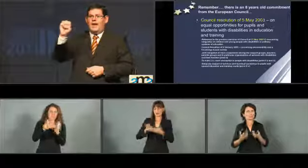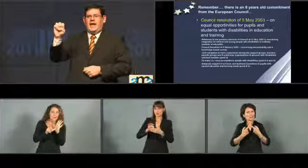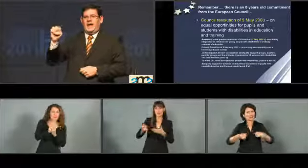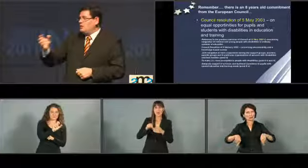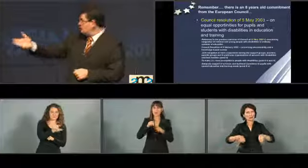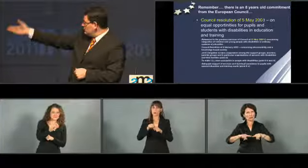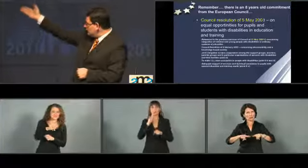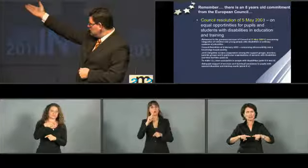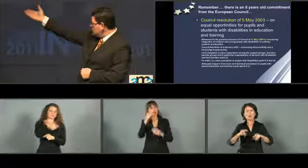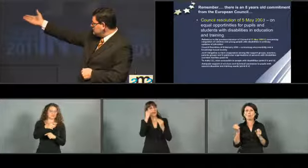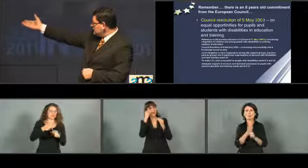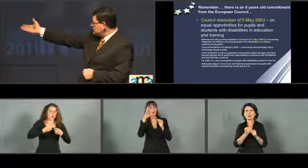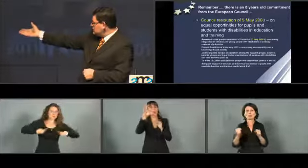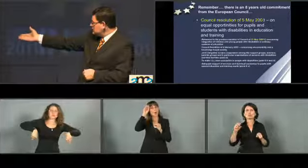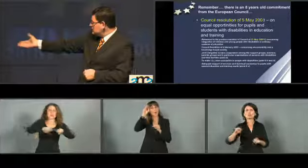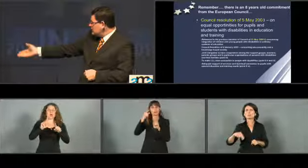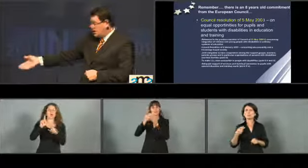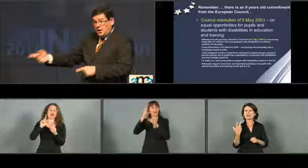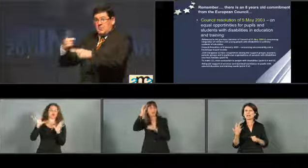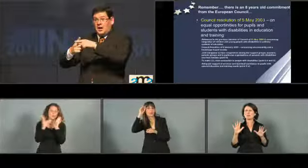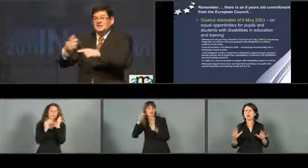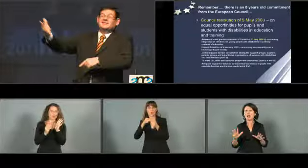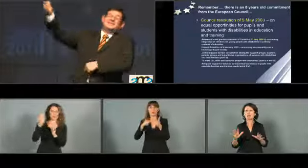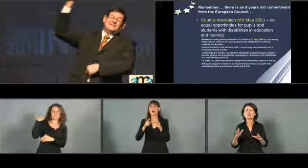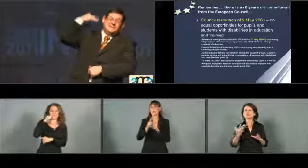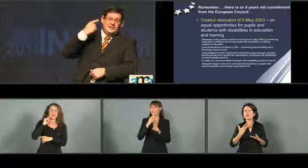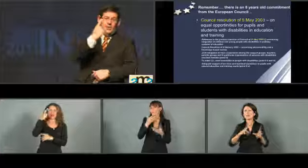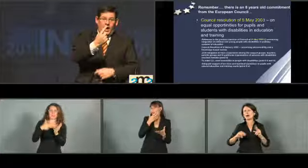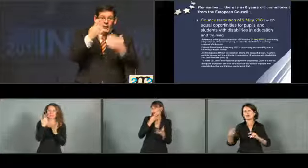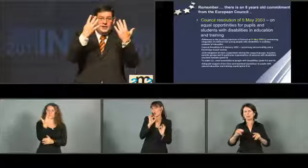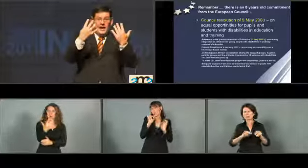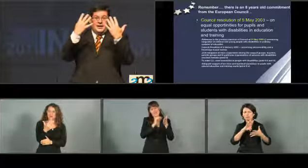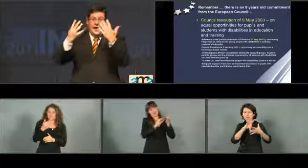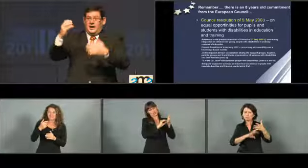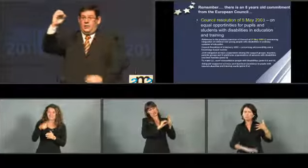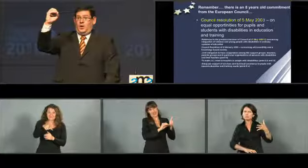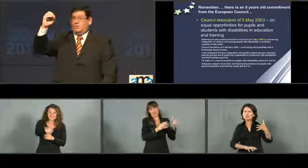réellement, qu'est-ce qu'on a dans la loi? Des petites choses. Dans certaines commissions,